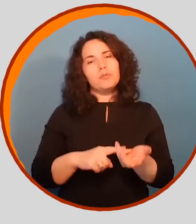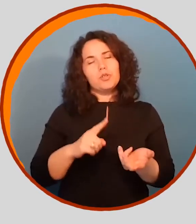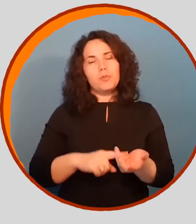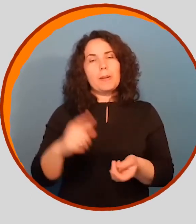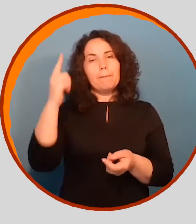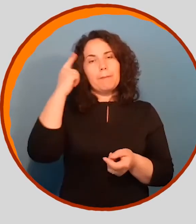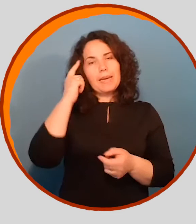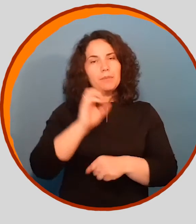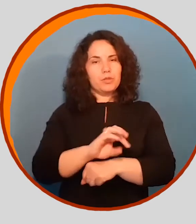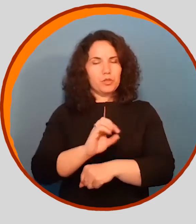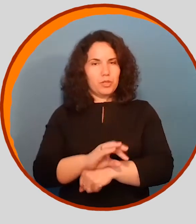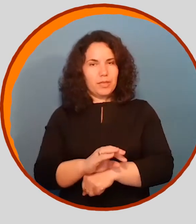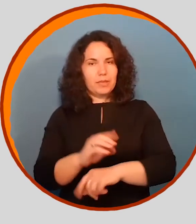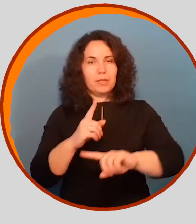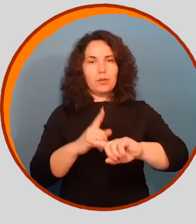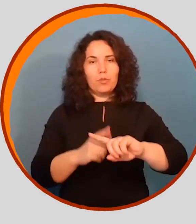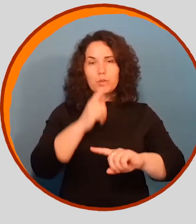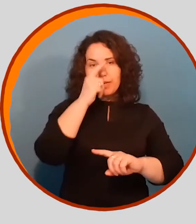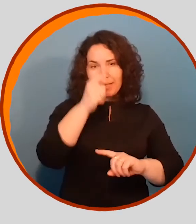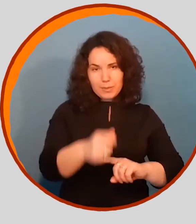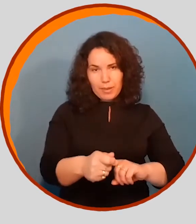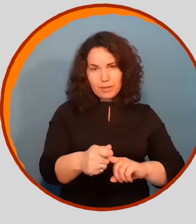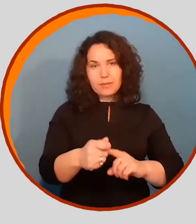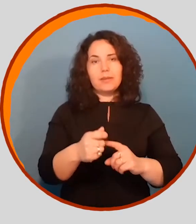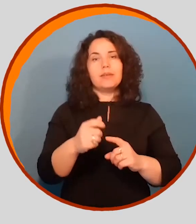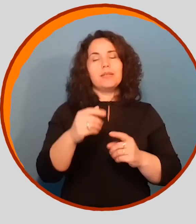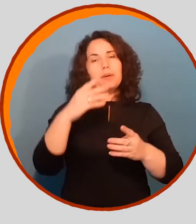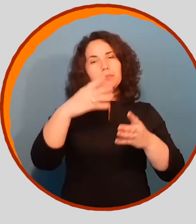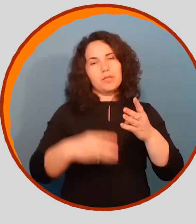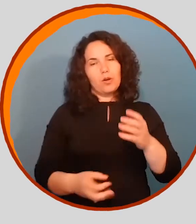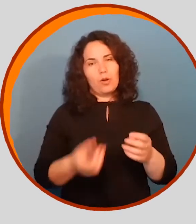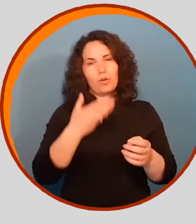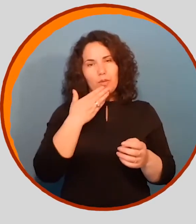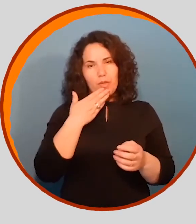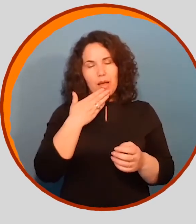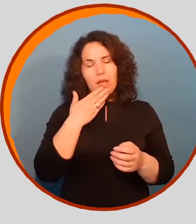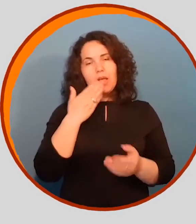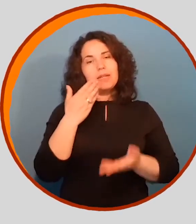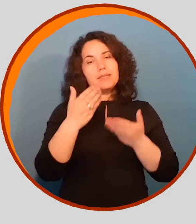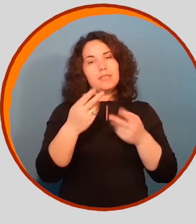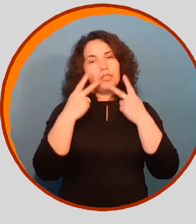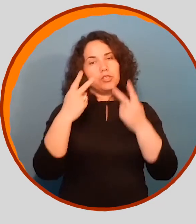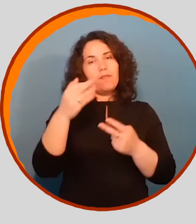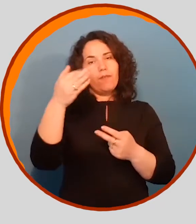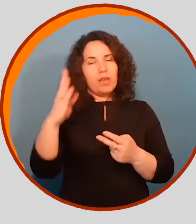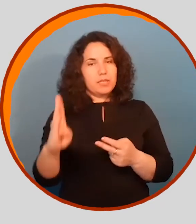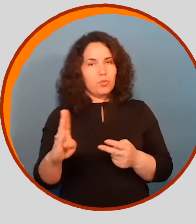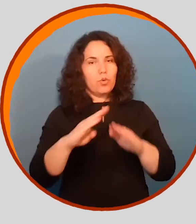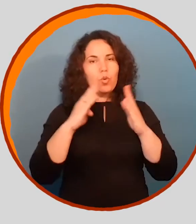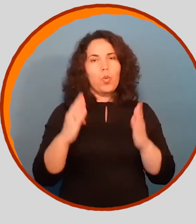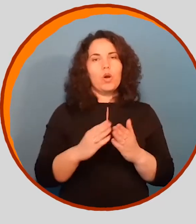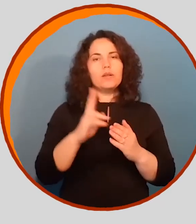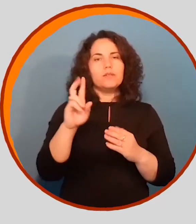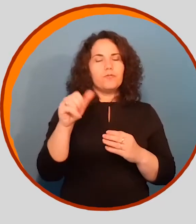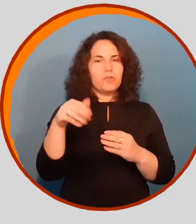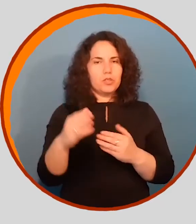vëmendje këshillat e përpiqemi të ndiqni ato. Këto këshilla shumë të vlefshme nga Anila Sulstarova. Na shkruani në rrjetet sociale të World Vision në Shqipëri